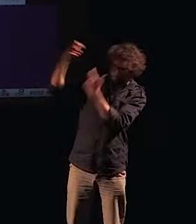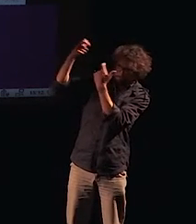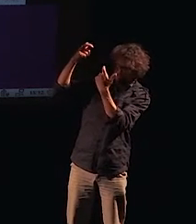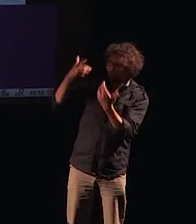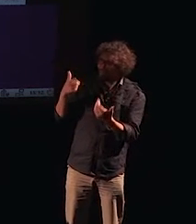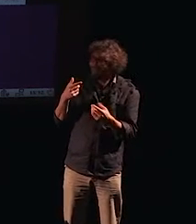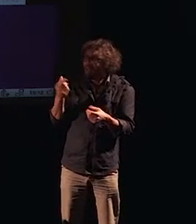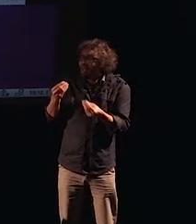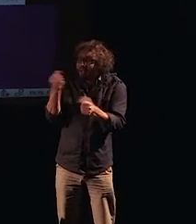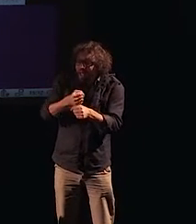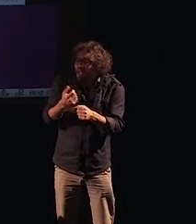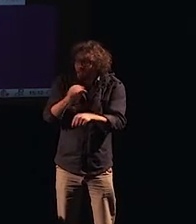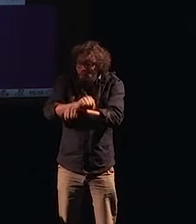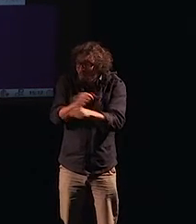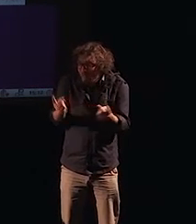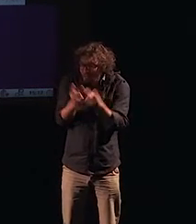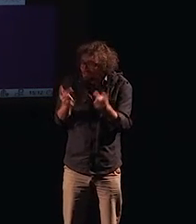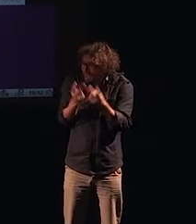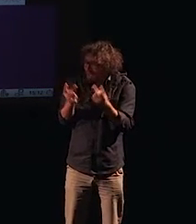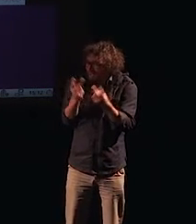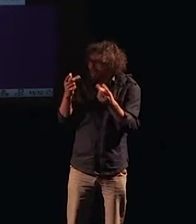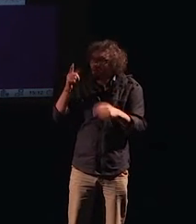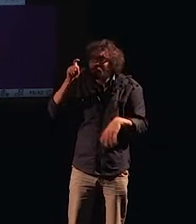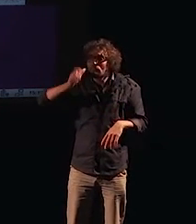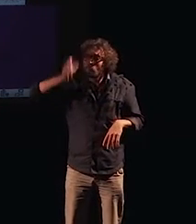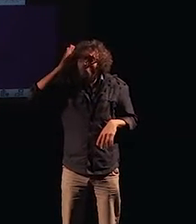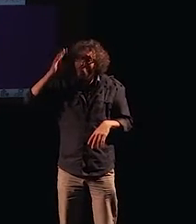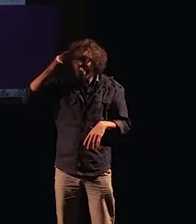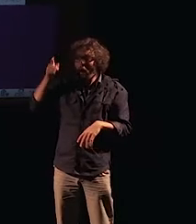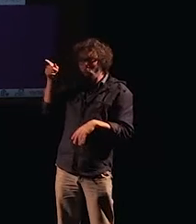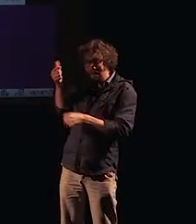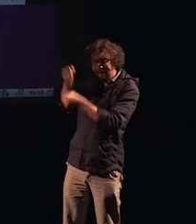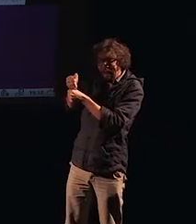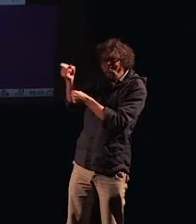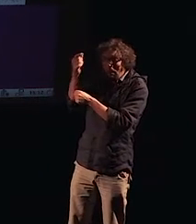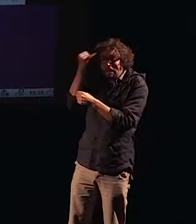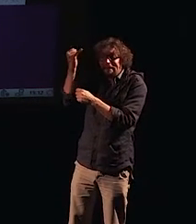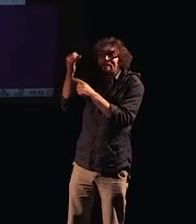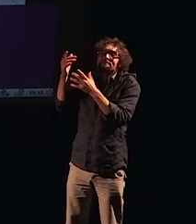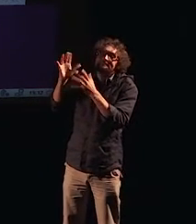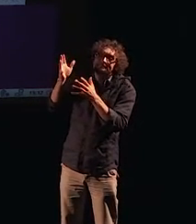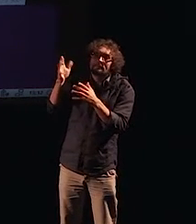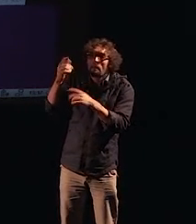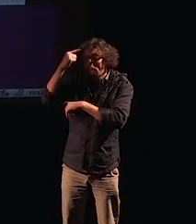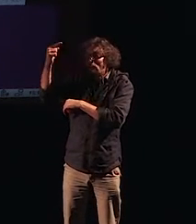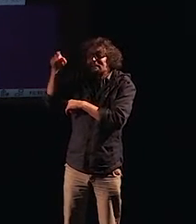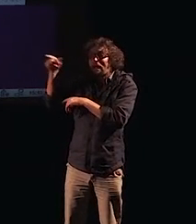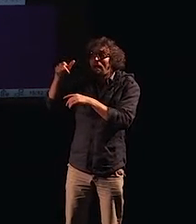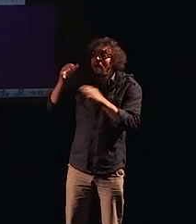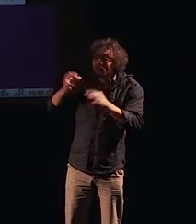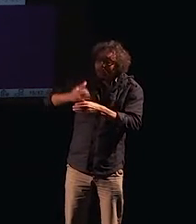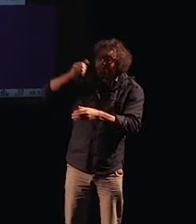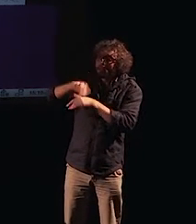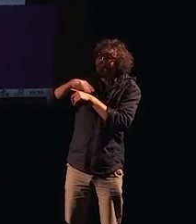que Foucault... On attribue cette pensée à Foucault, mais en fait, Foucault ne fait que citer le travail de Bentham sur la pensée du panoptisme. Donc, si vous